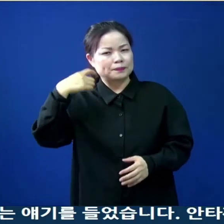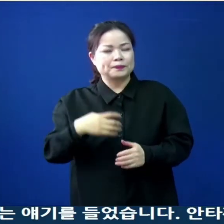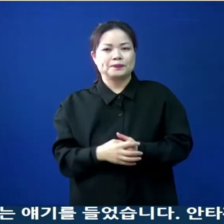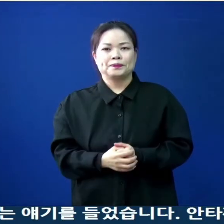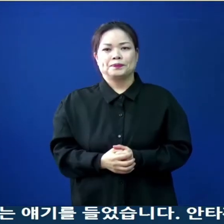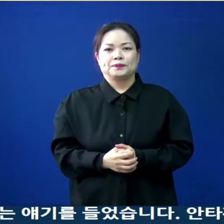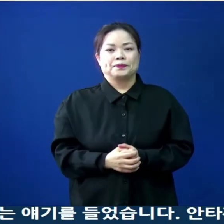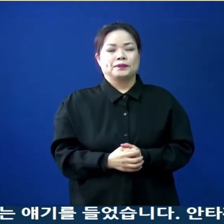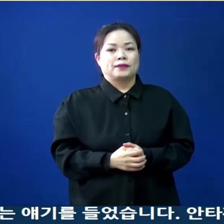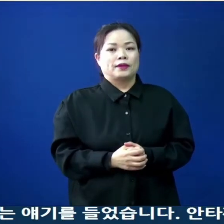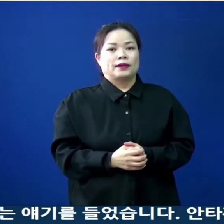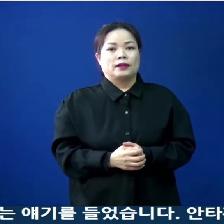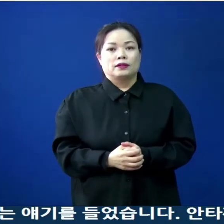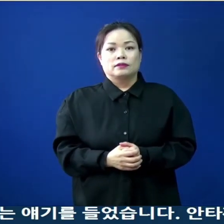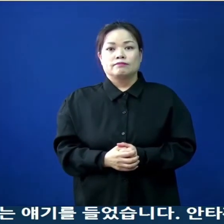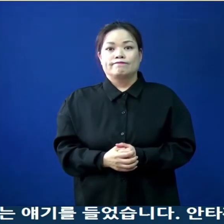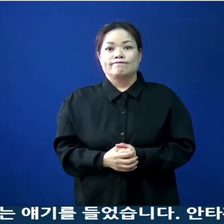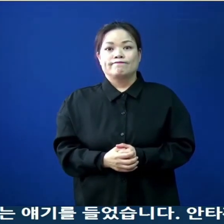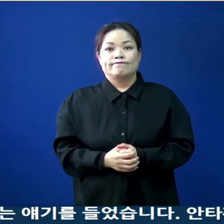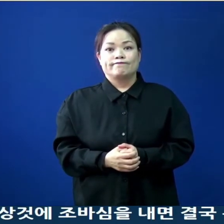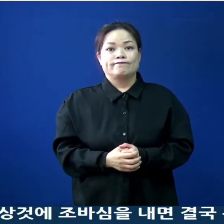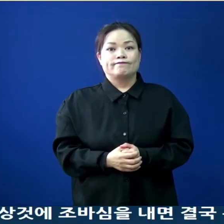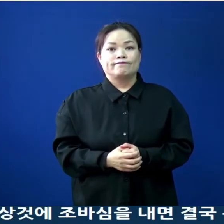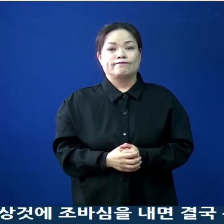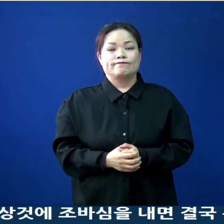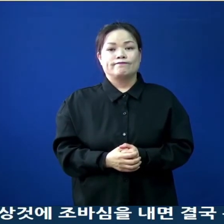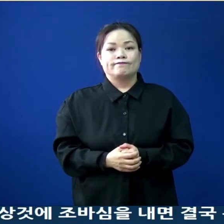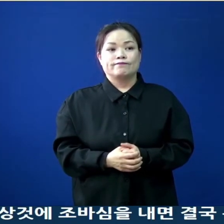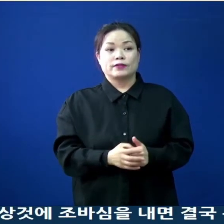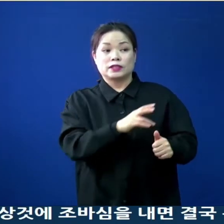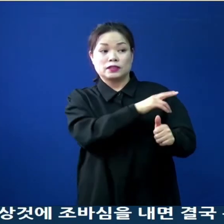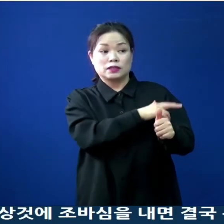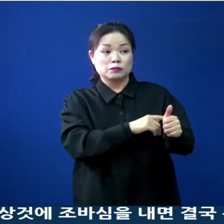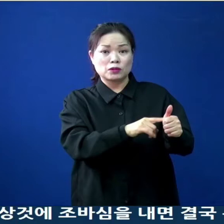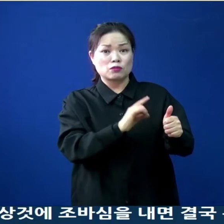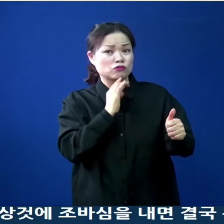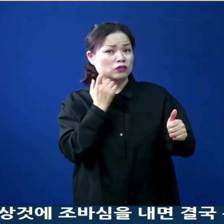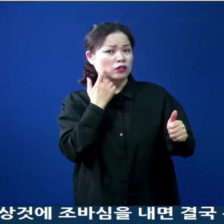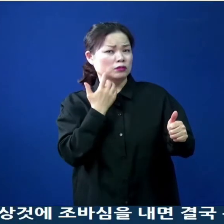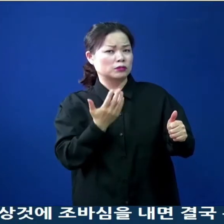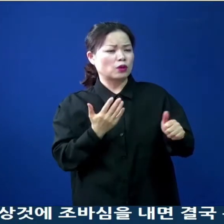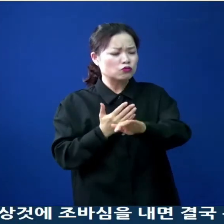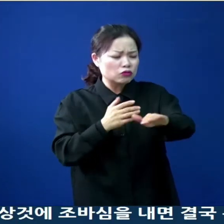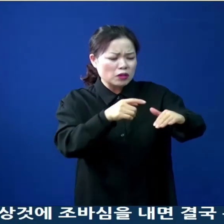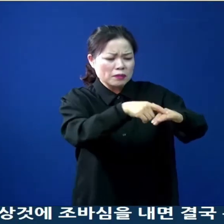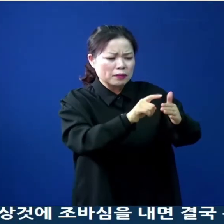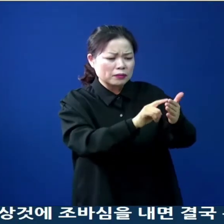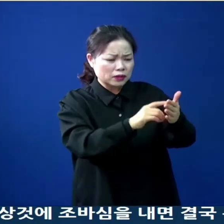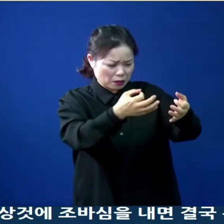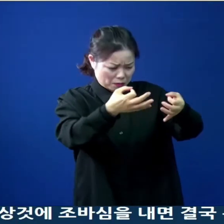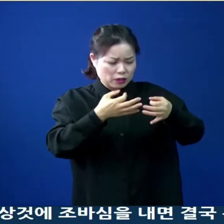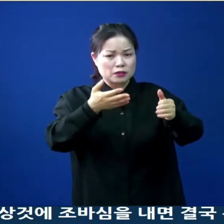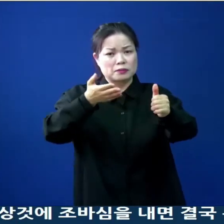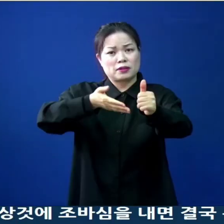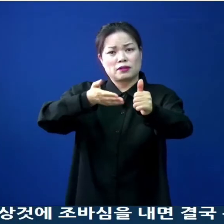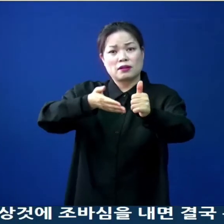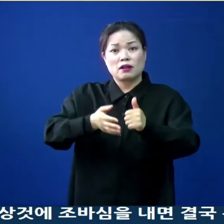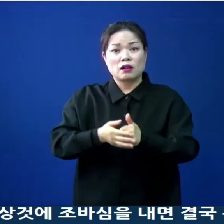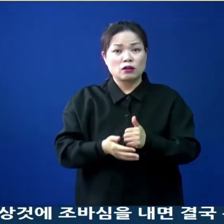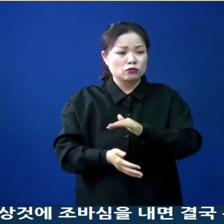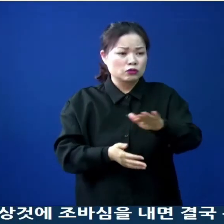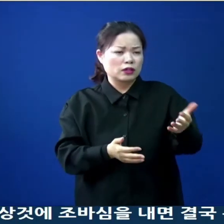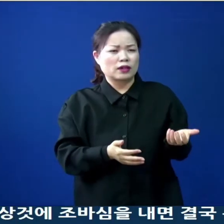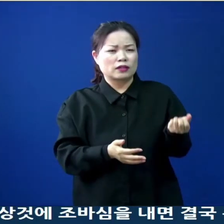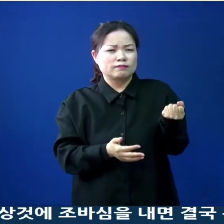되었습니다. 여러분, 어디 그 집사님 뿐이겠습니까? 우리의 마음을 잘 돌아보기를 원합니다. 우리가